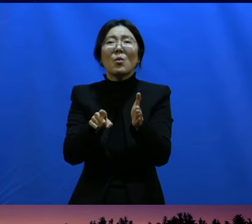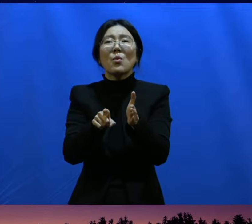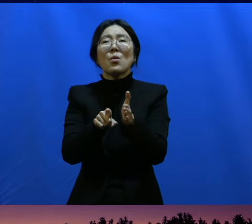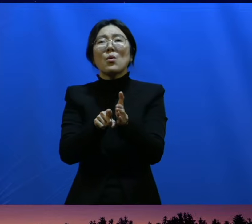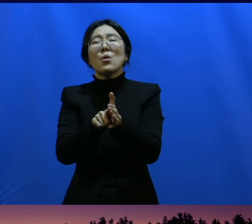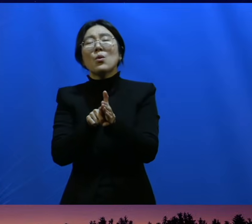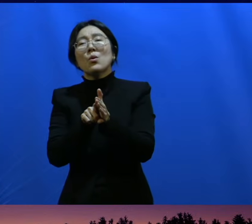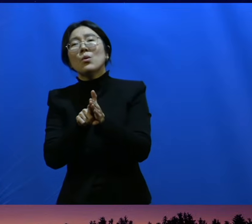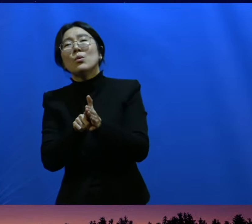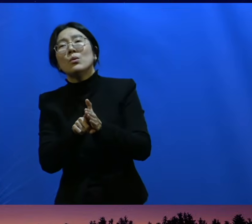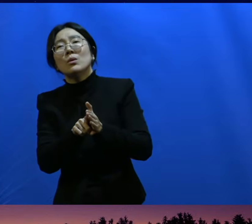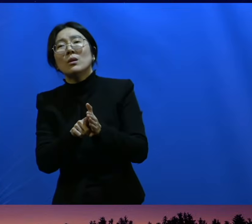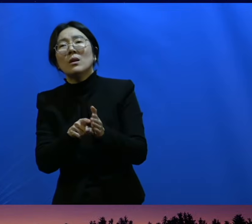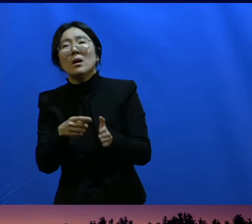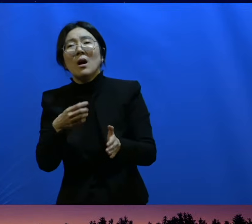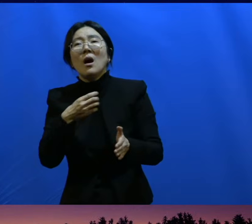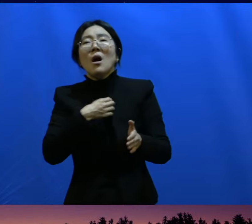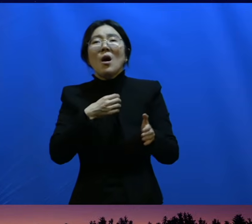자라나고